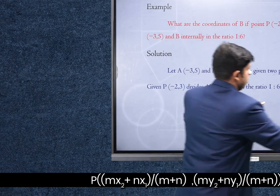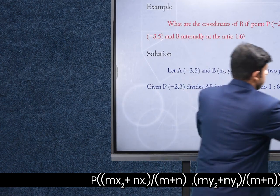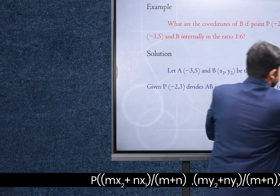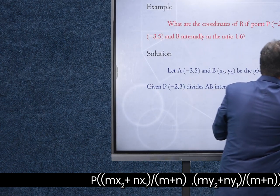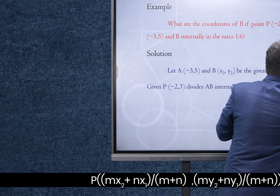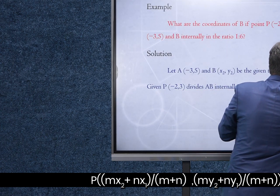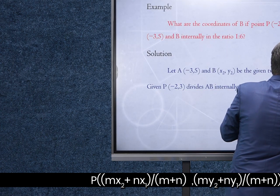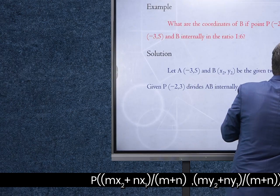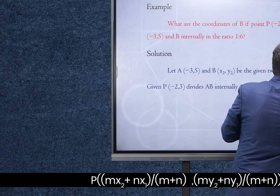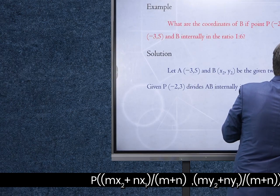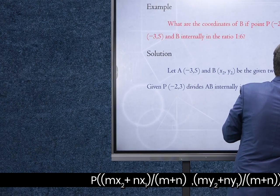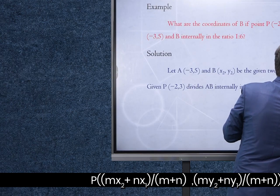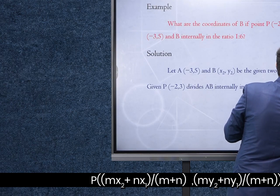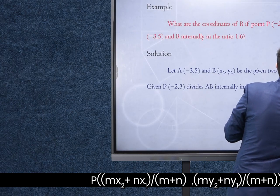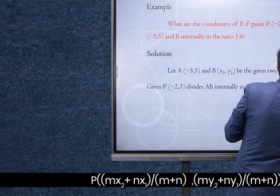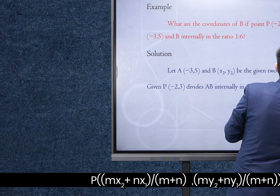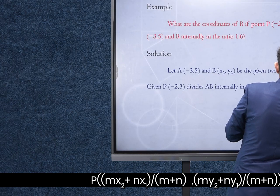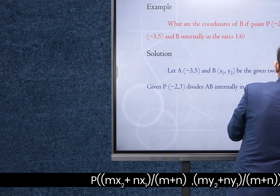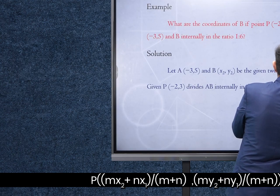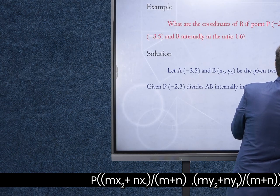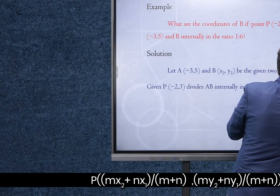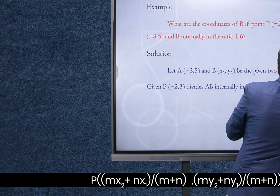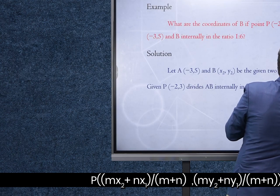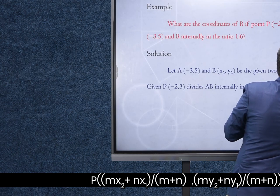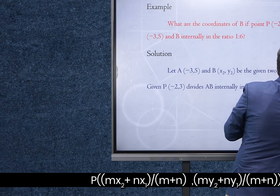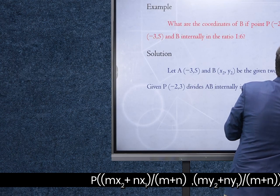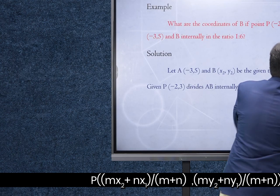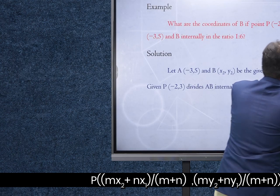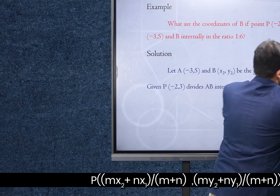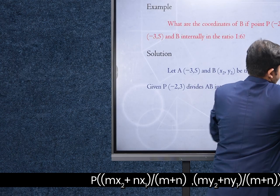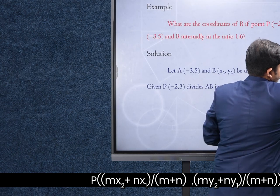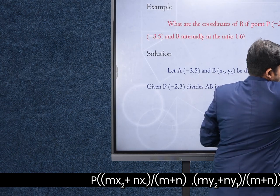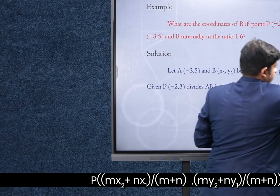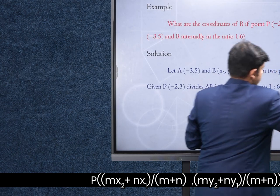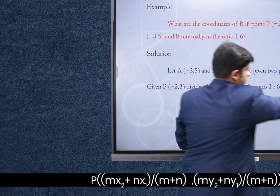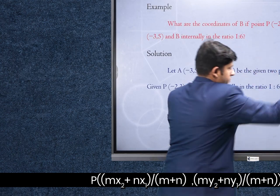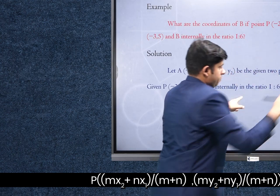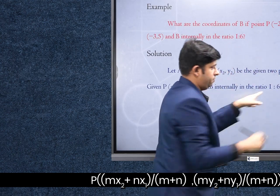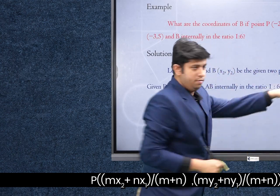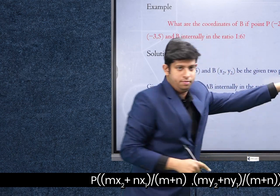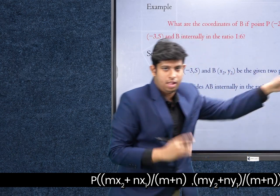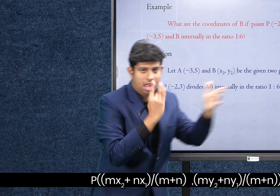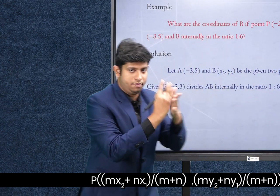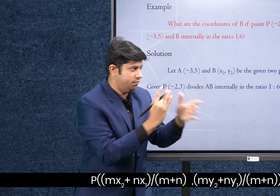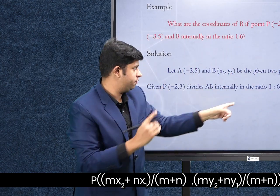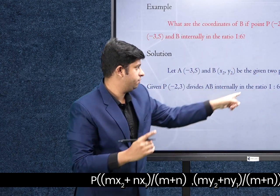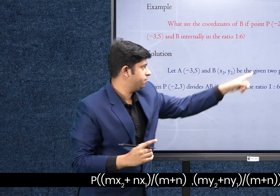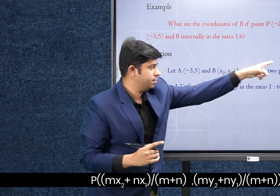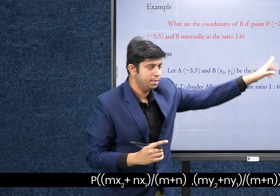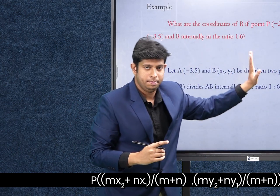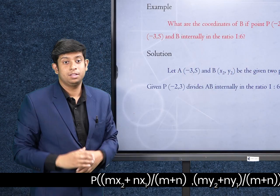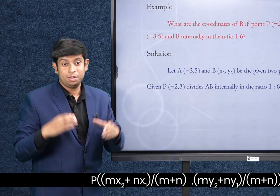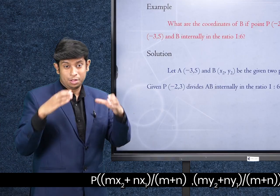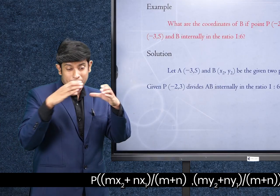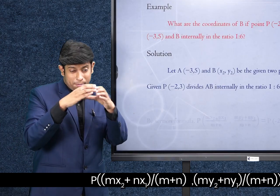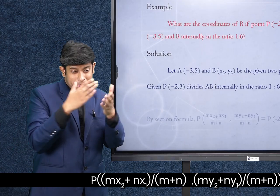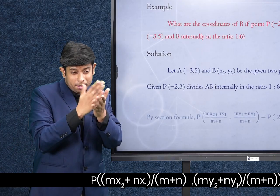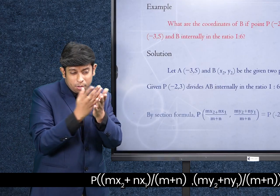கீழ் இலக்க 1 கீழ்க்கோடு m கூட்டல் n m y கீழ் இலக்க 2 கூட்டல் n